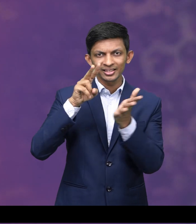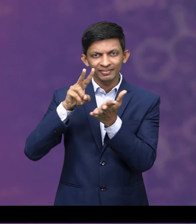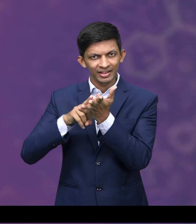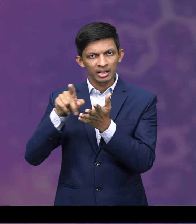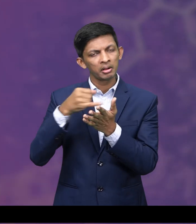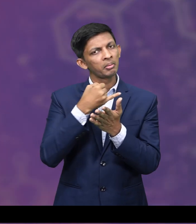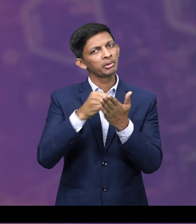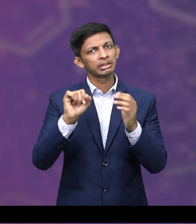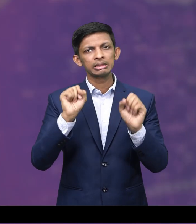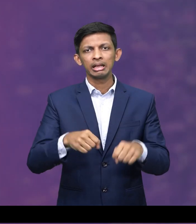తీసివేయడం సులభం.